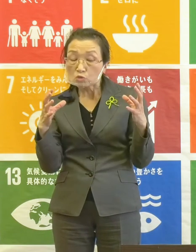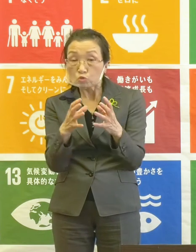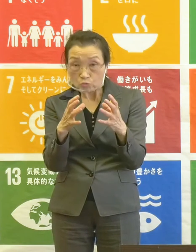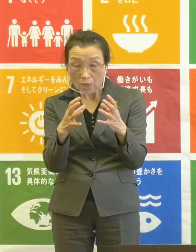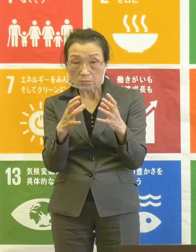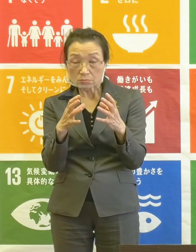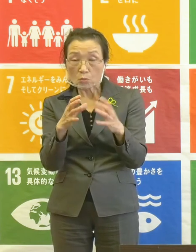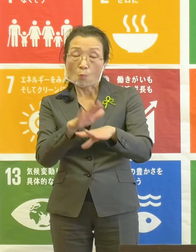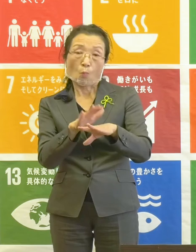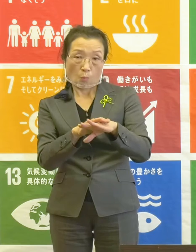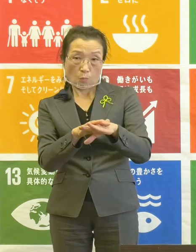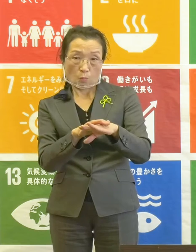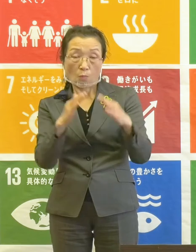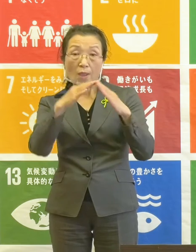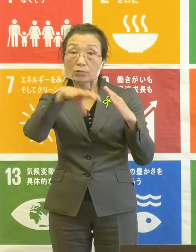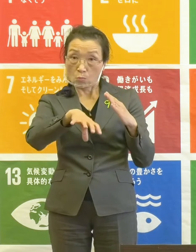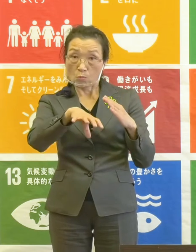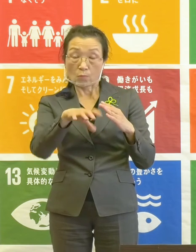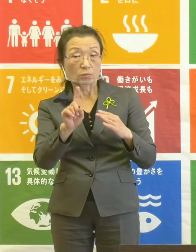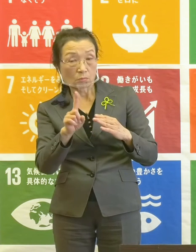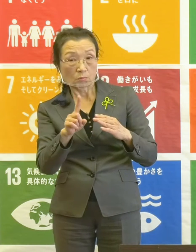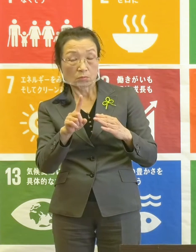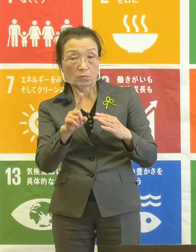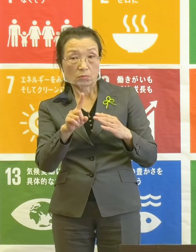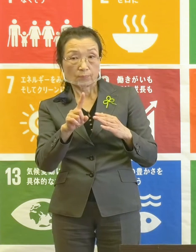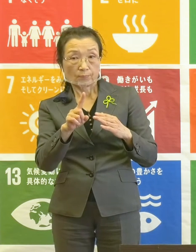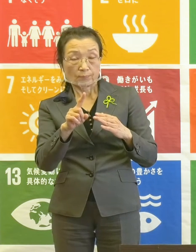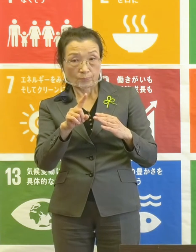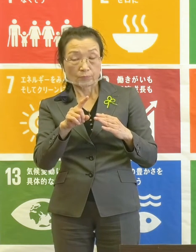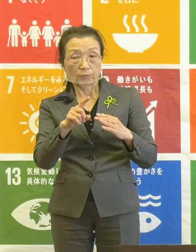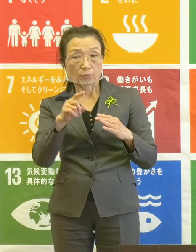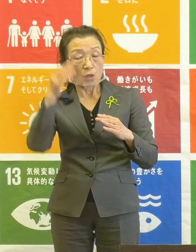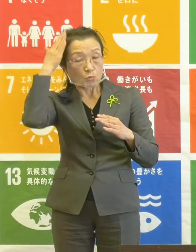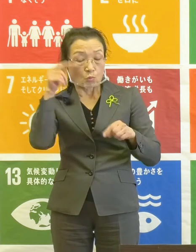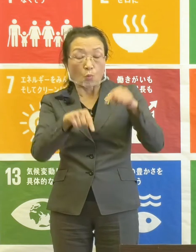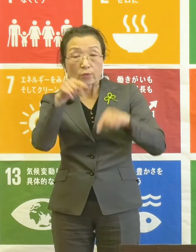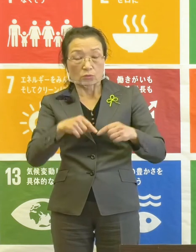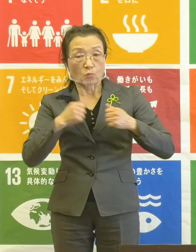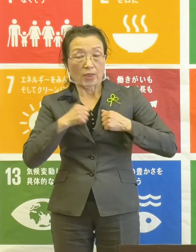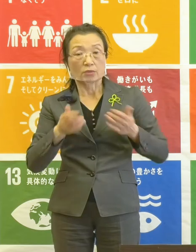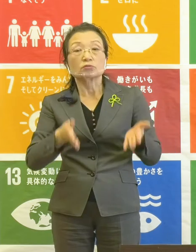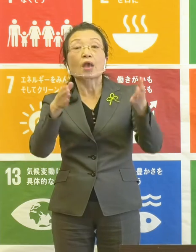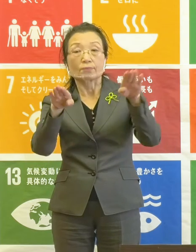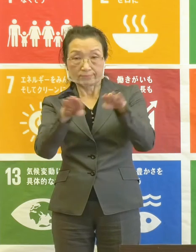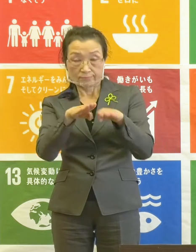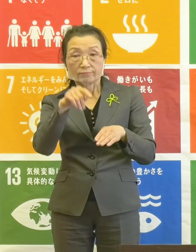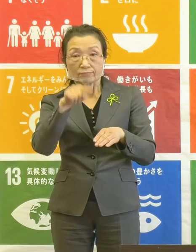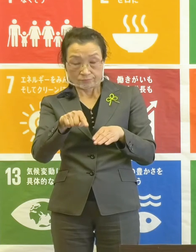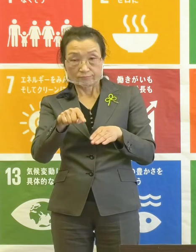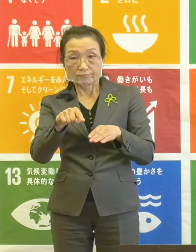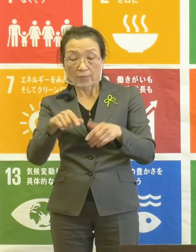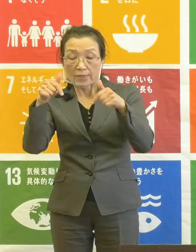し、会場は石川スポーツグラウンド黒磯体育館、三和